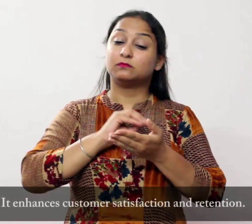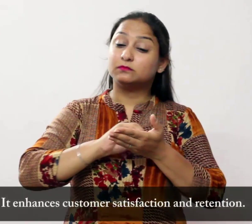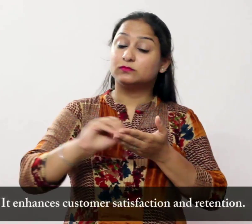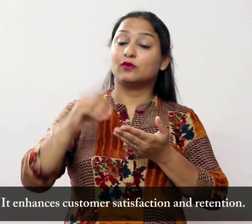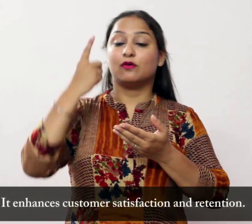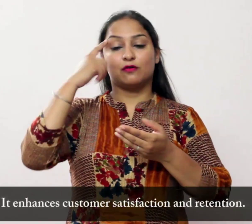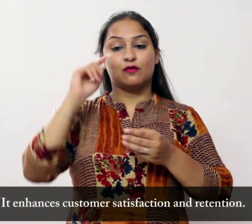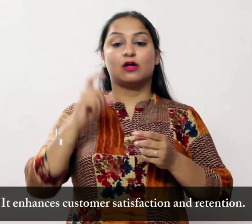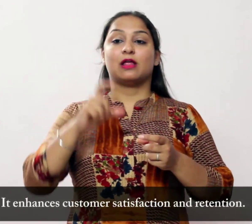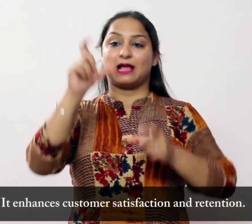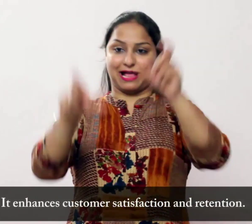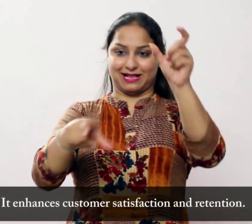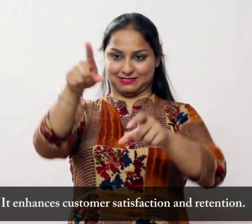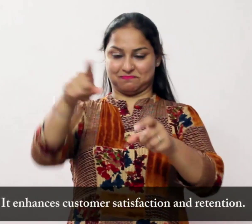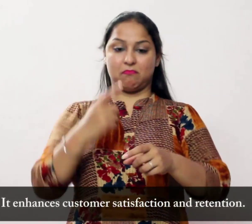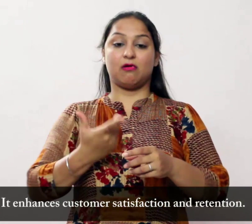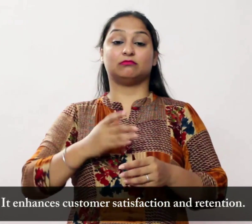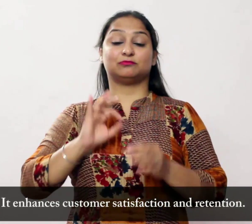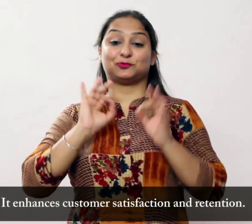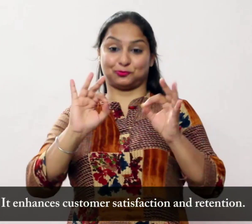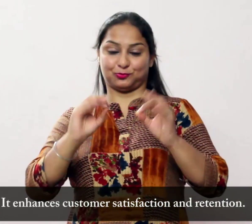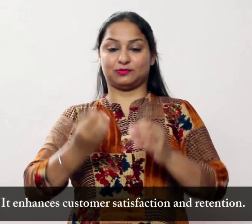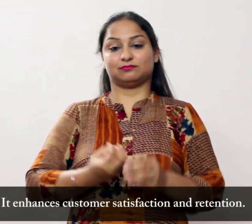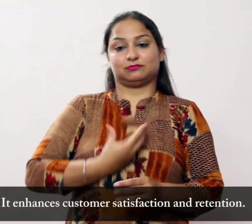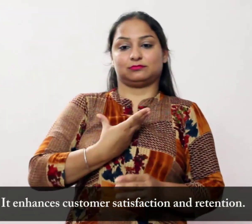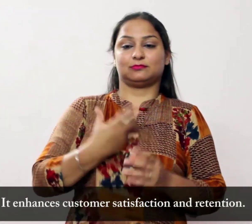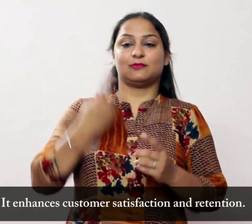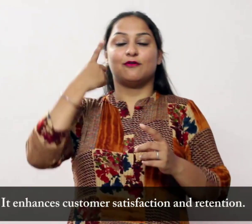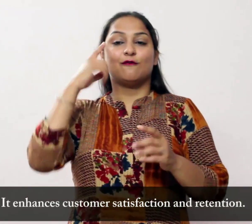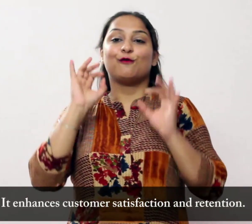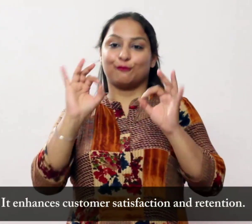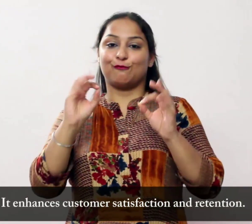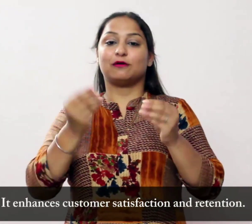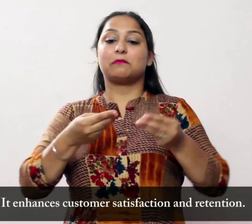यह ग्राहकों की संतुष्टि और प्रतिधारण को बढ़ाता है।